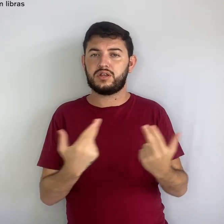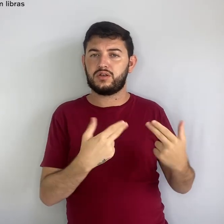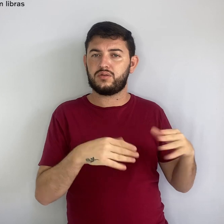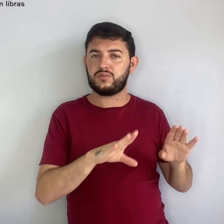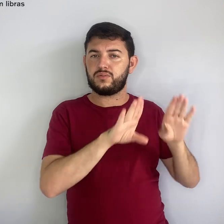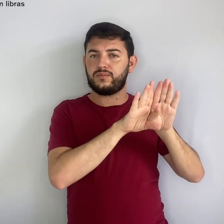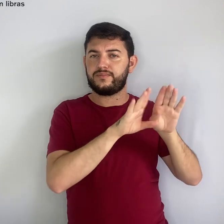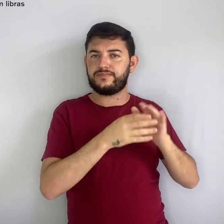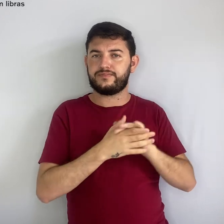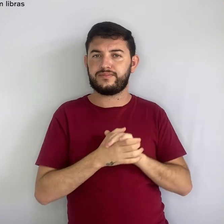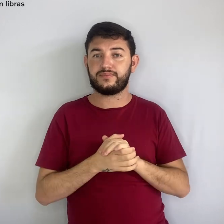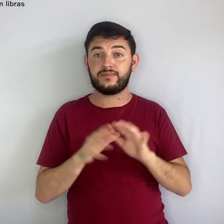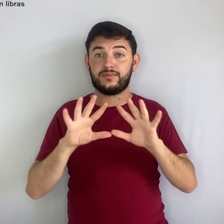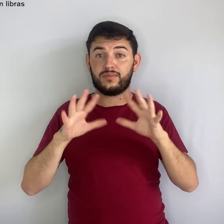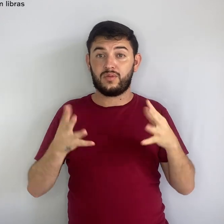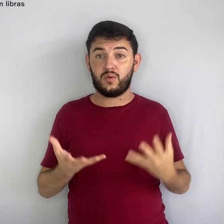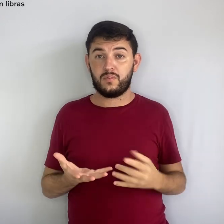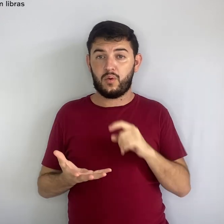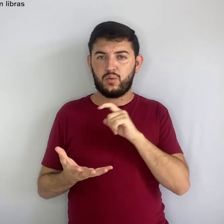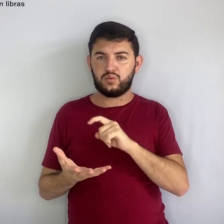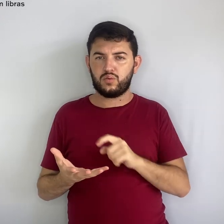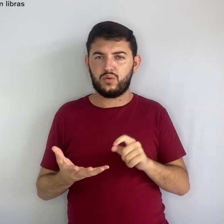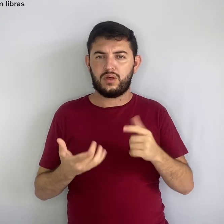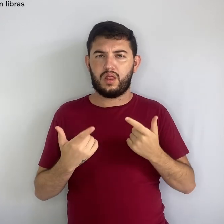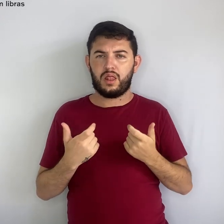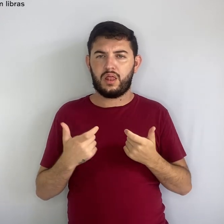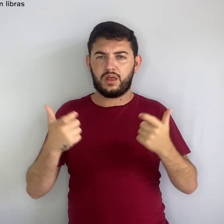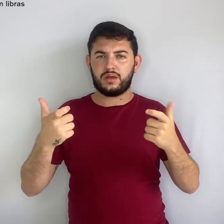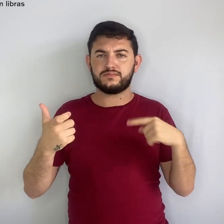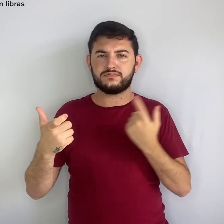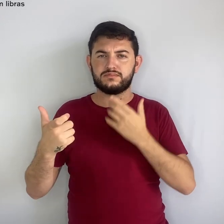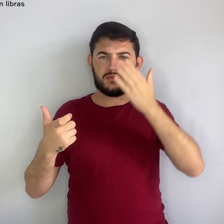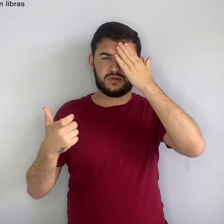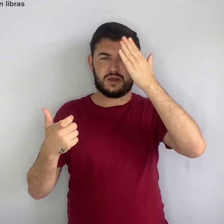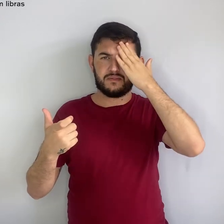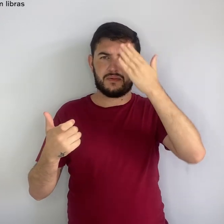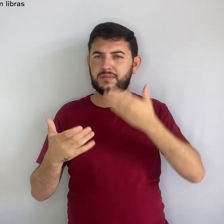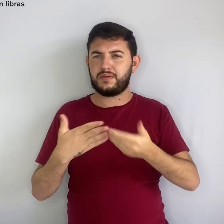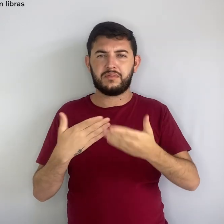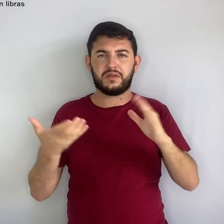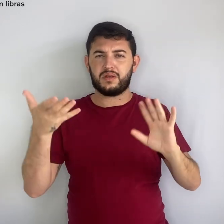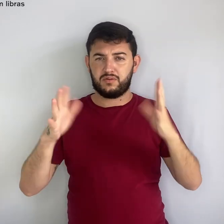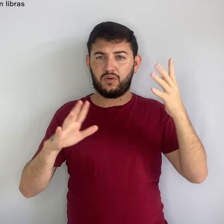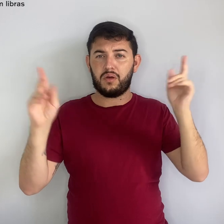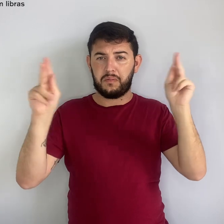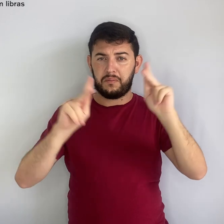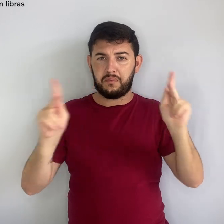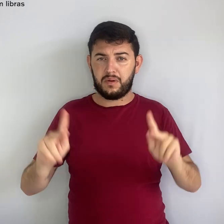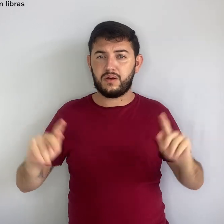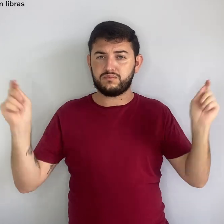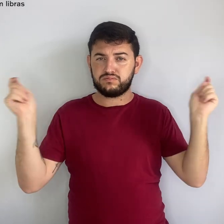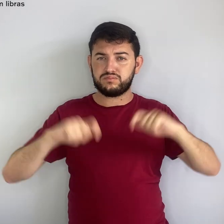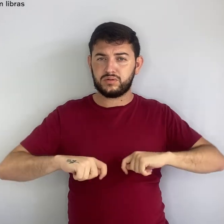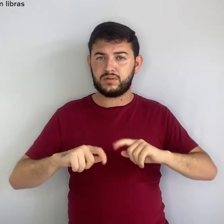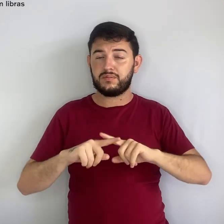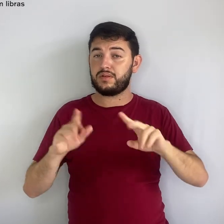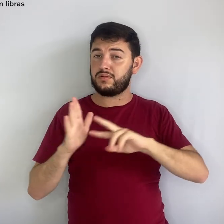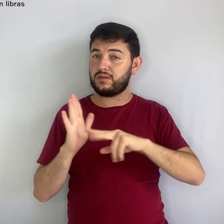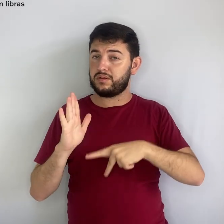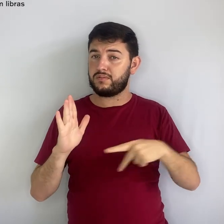considerar que a paz é possível em qualquer situação, o Simpro lembra que os pilares do Manifesto